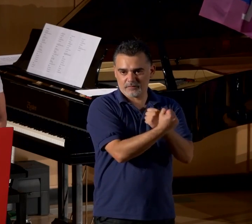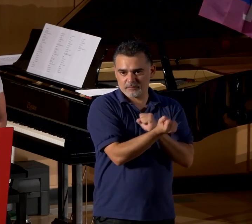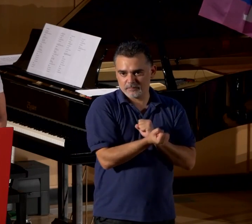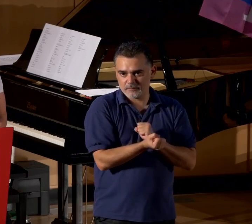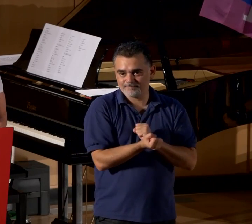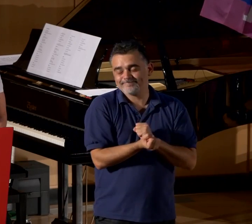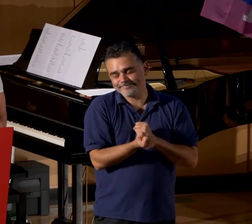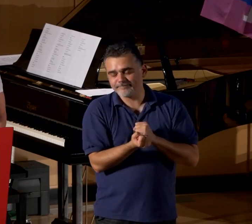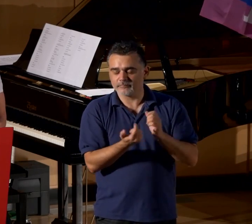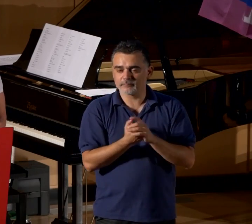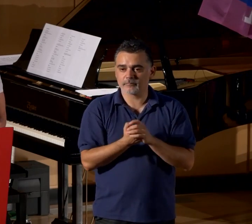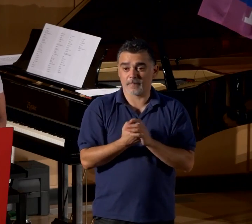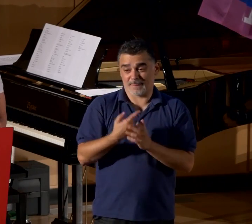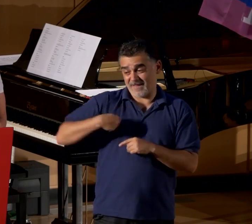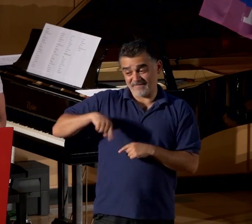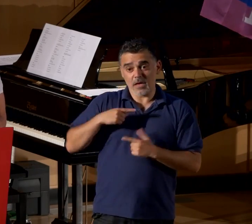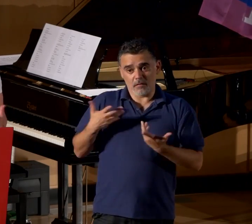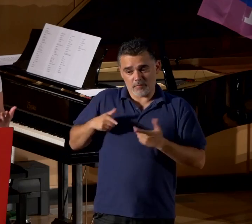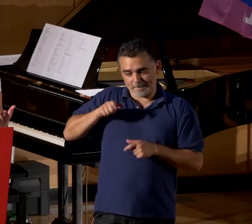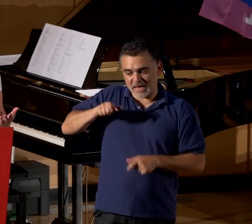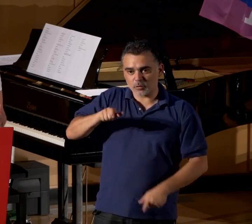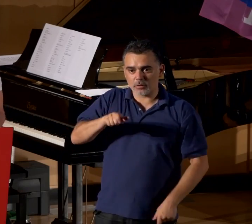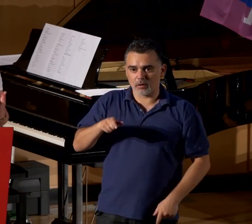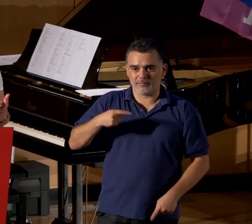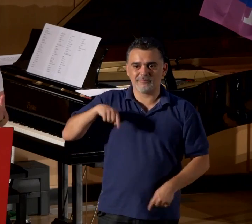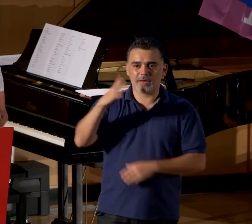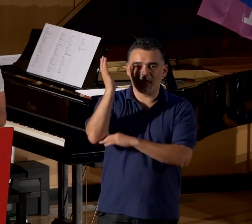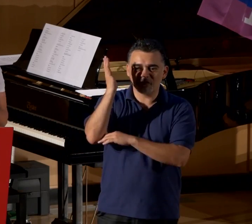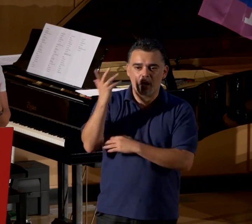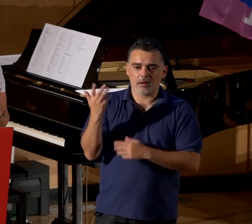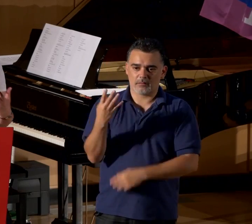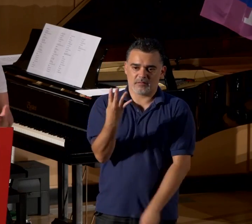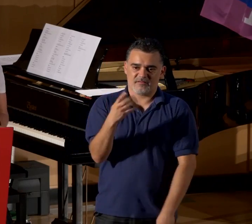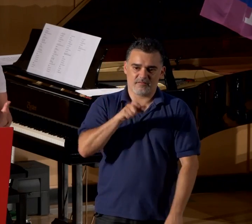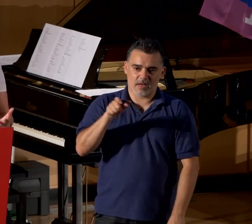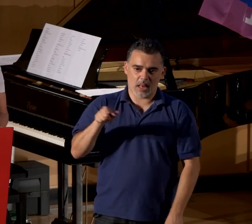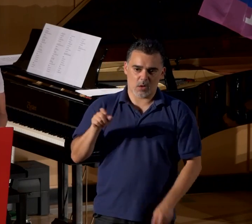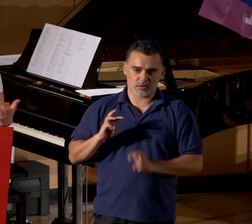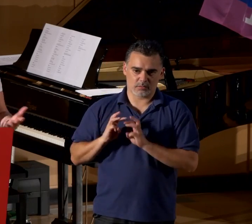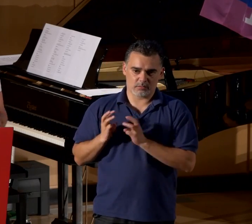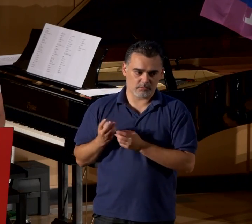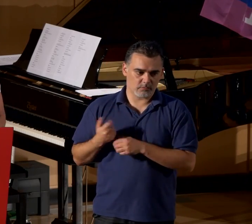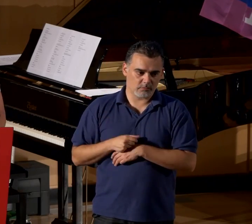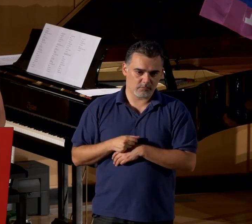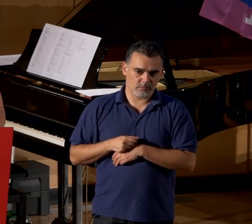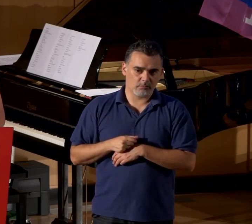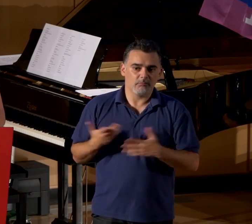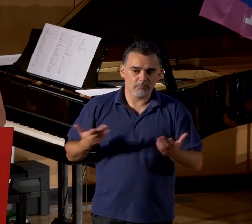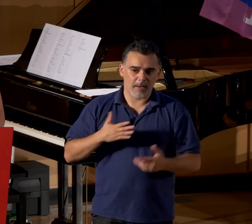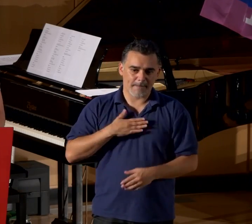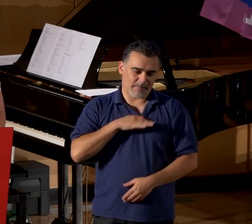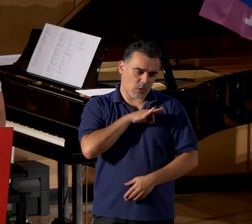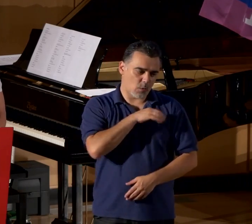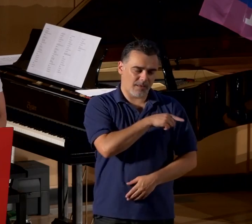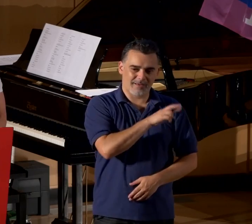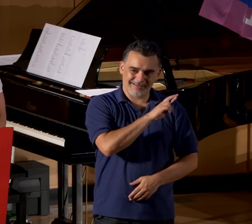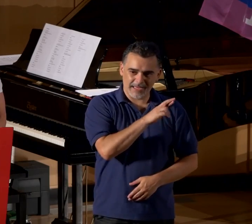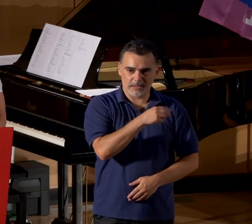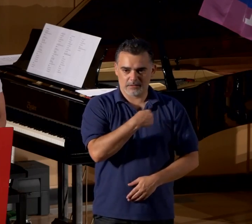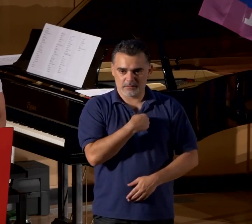haben eigentlich bei uns personell, wir sind ein Referat mit 4 Leuten, davon sind 2 Referenten, also meine Kollegin Gesa Kupfer und